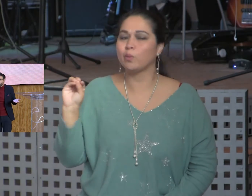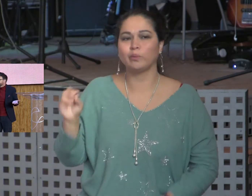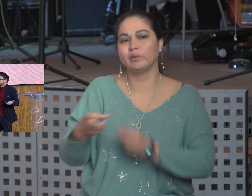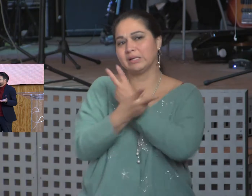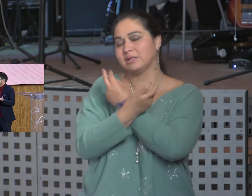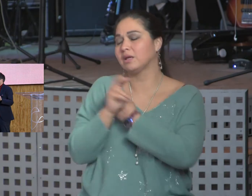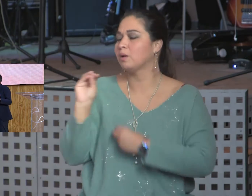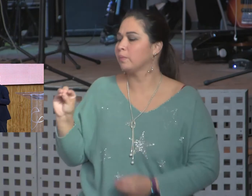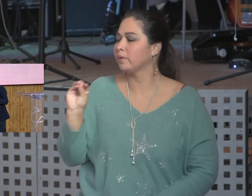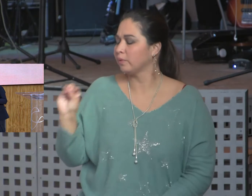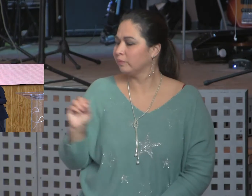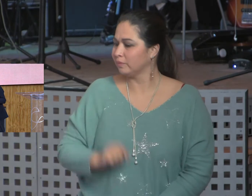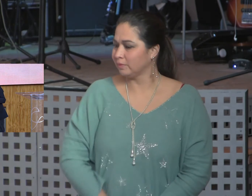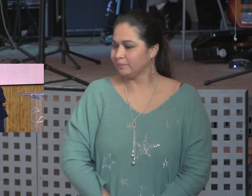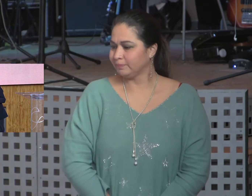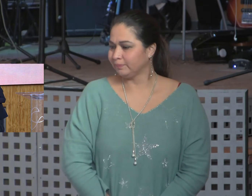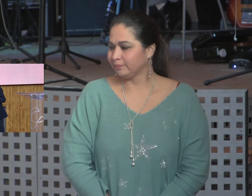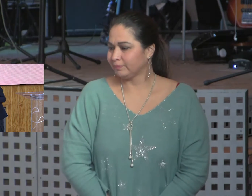él dice,